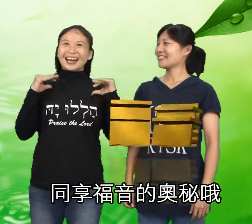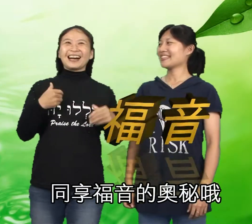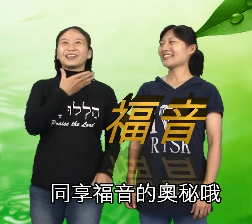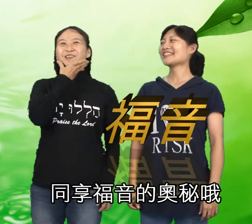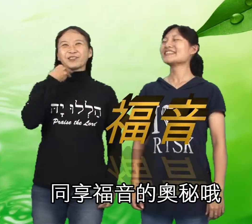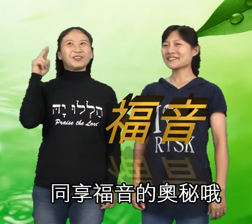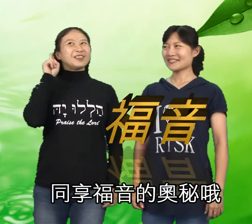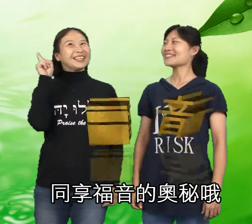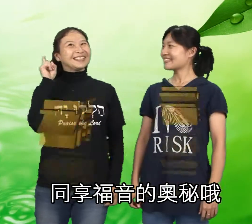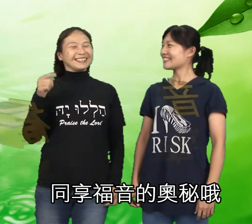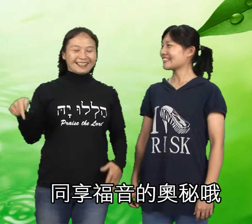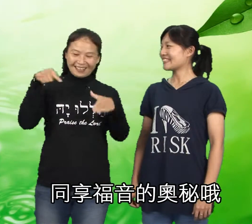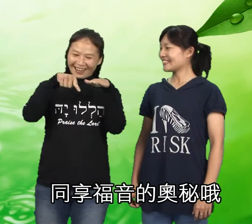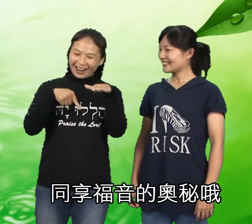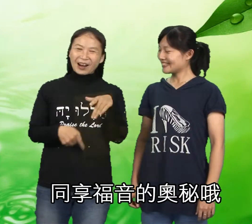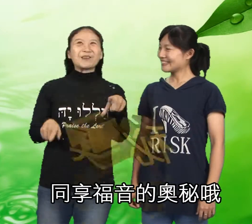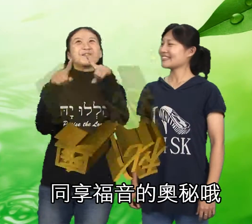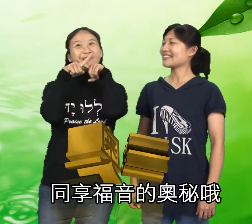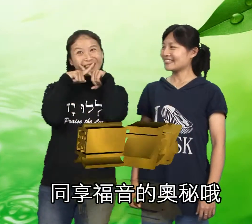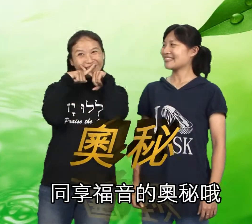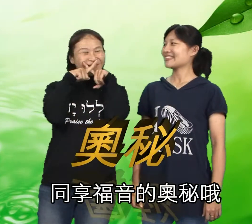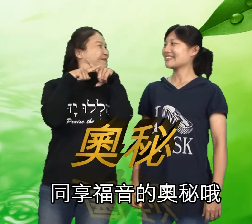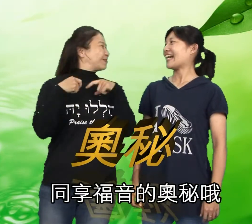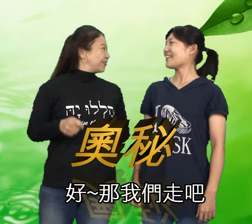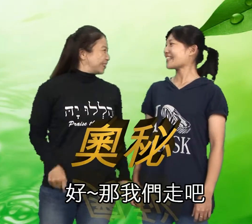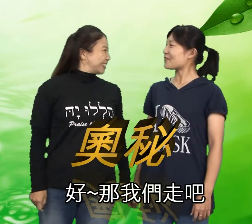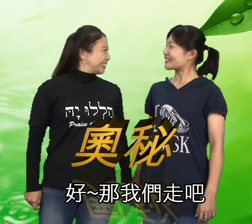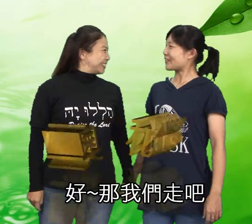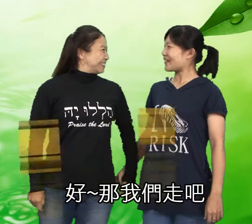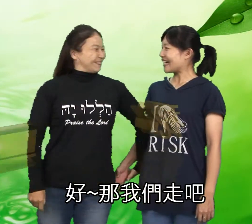享福音的奥秘哦。 好，那我们走吧。嗯。